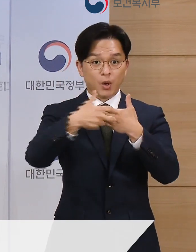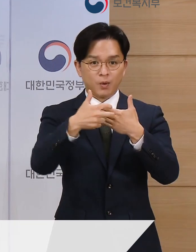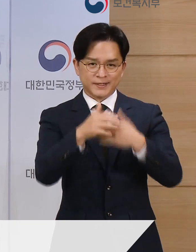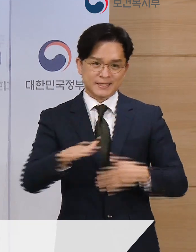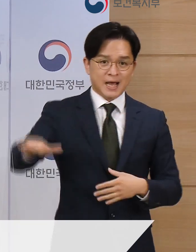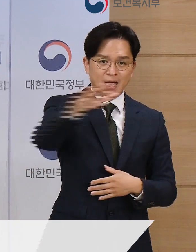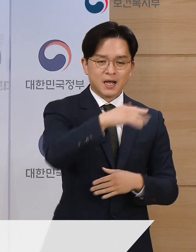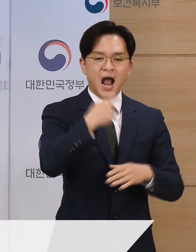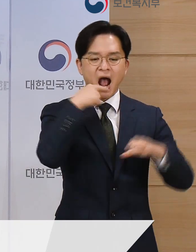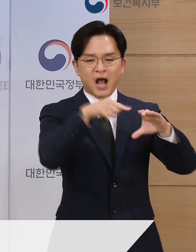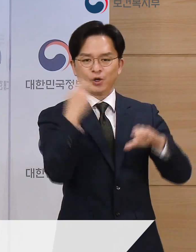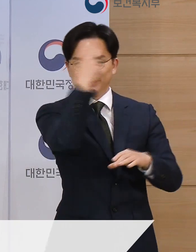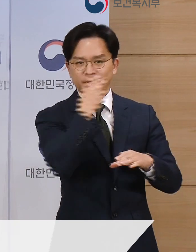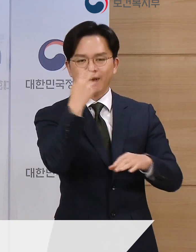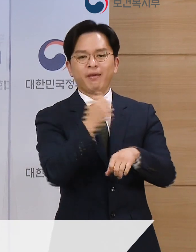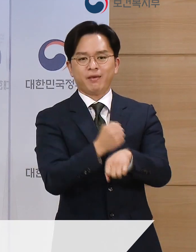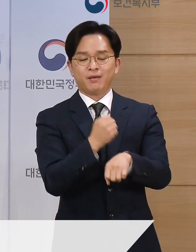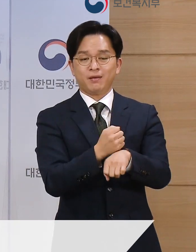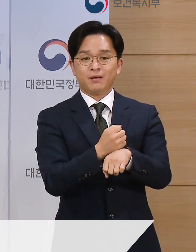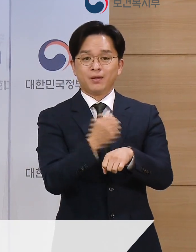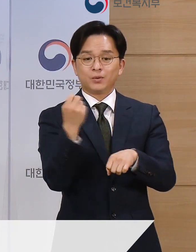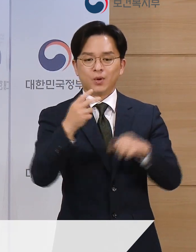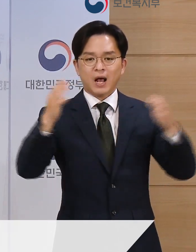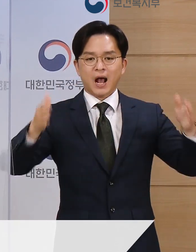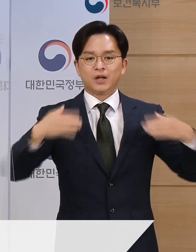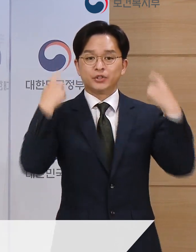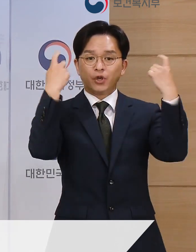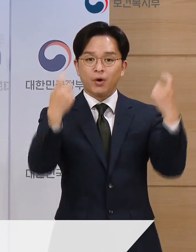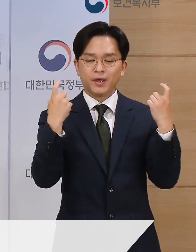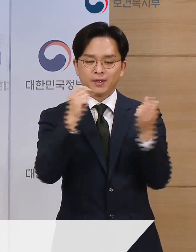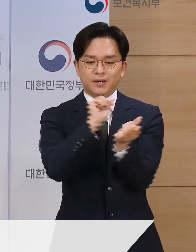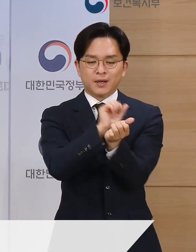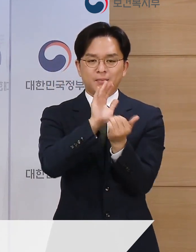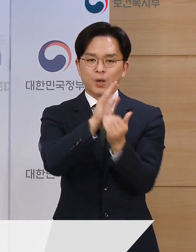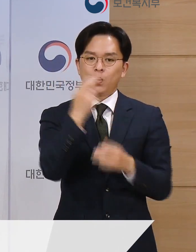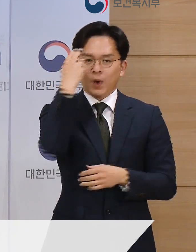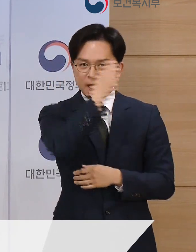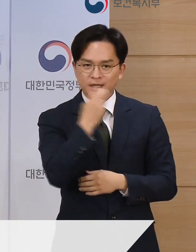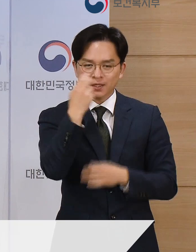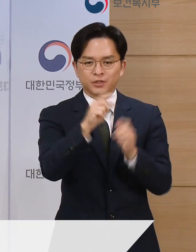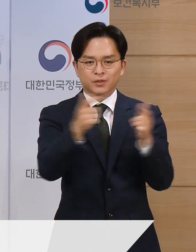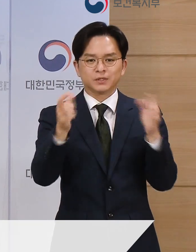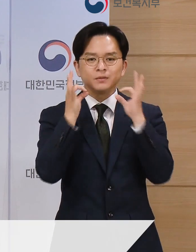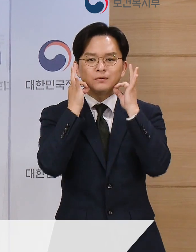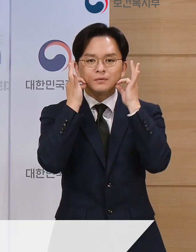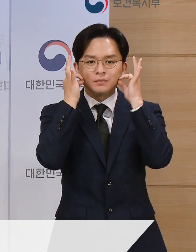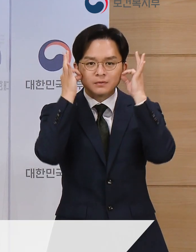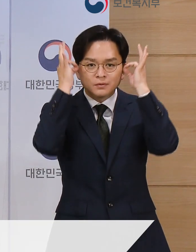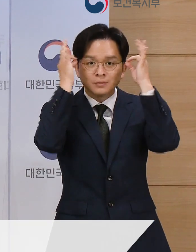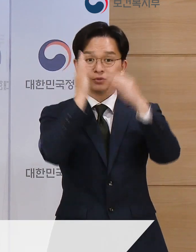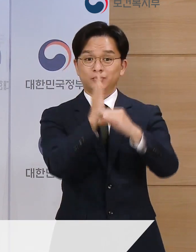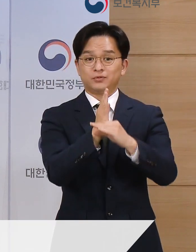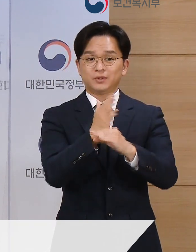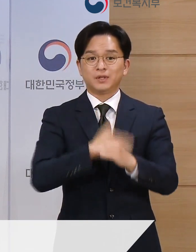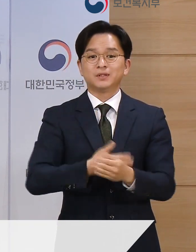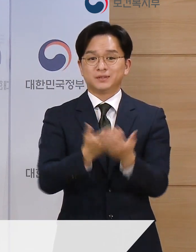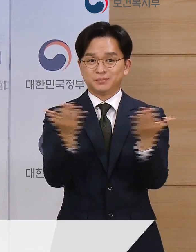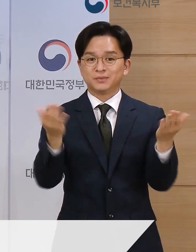진단검사를 실시하고 가을철 여행 방역관리를 강화하는 등 다각적인 노력을 기울이고